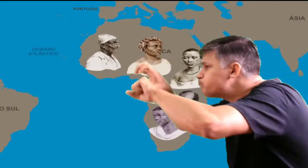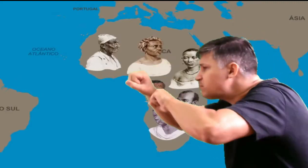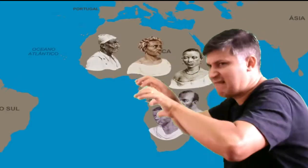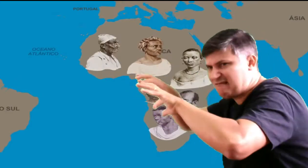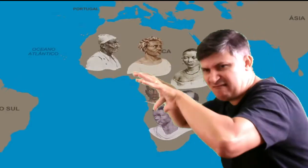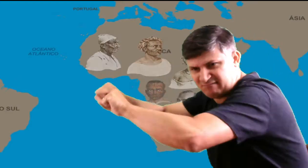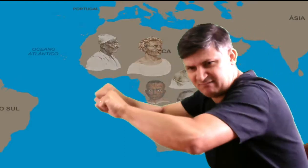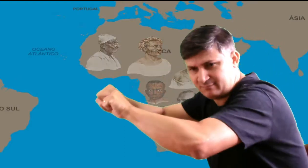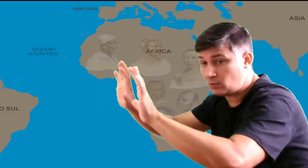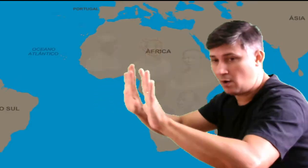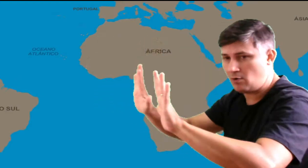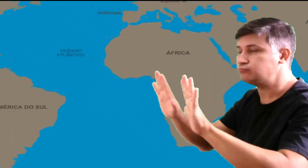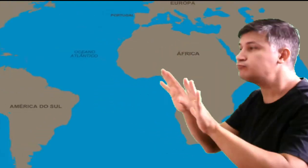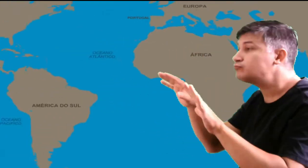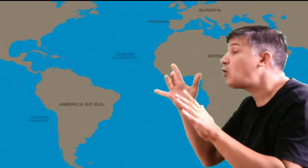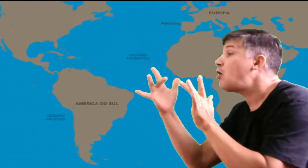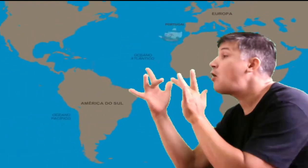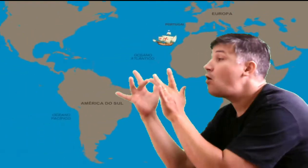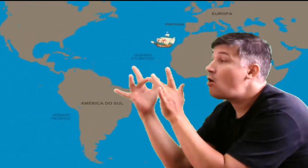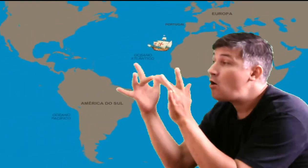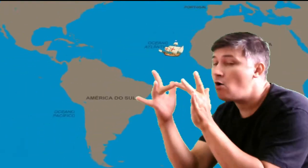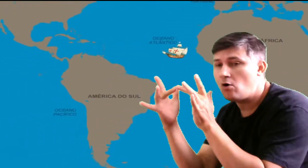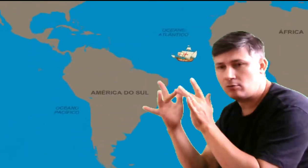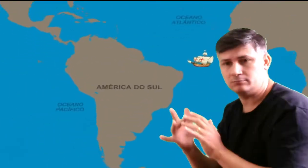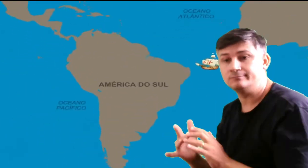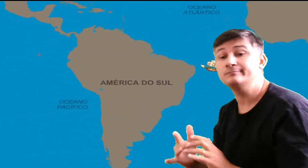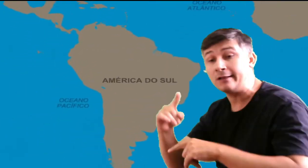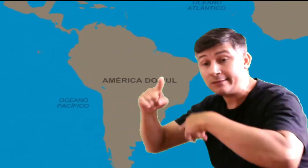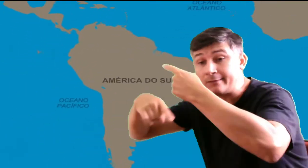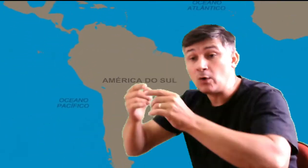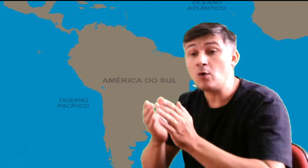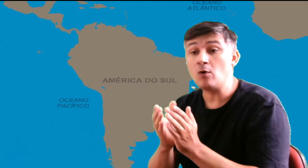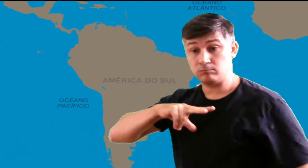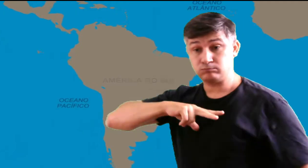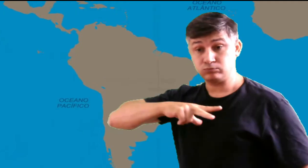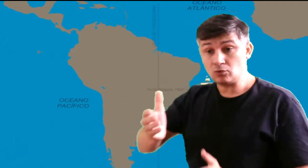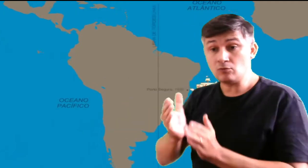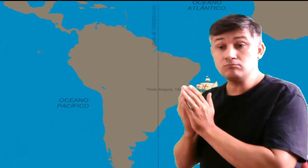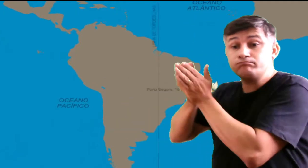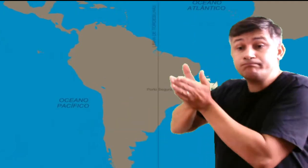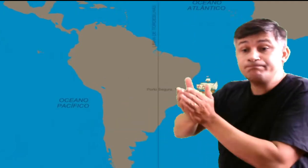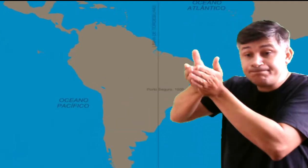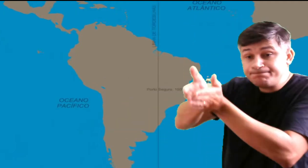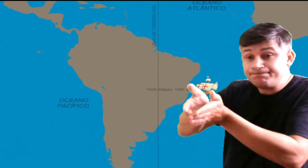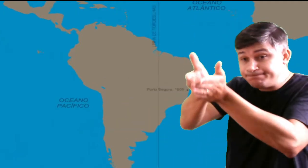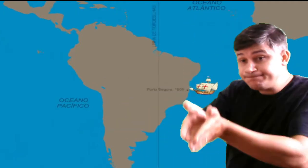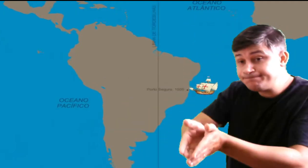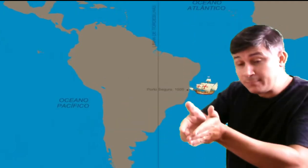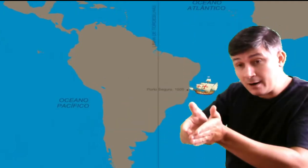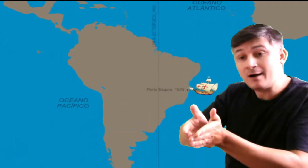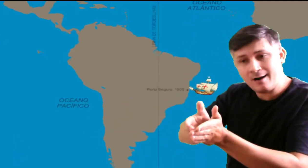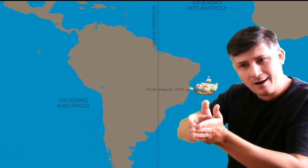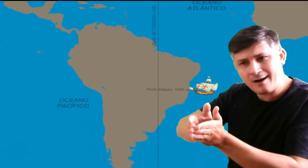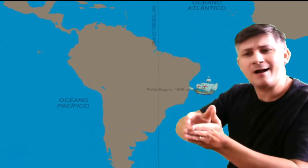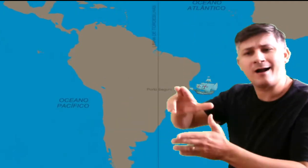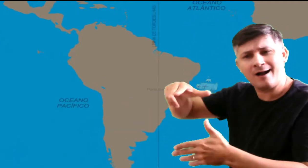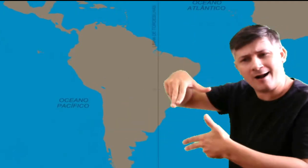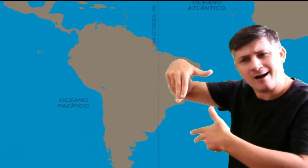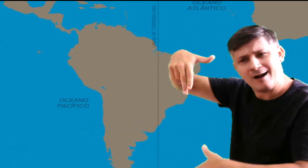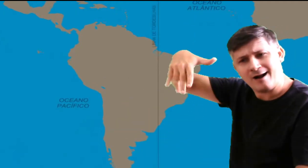território. À América, os portugueses chegaram em 1500. Cerca de 30 anos depois,